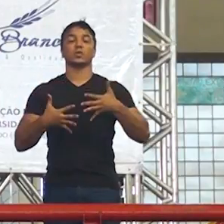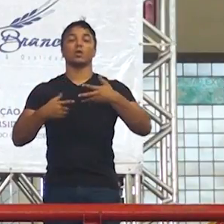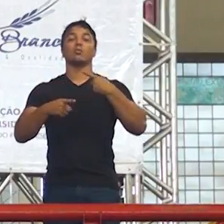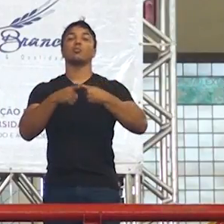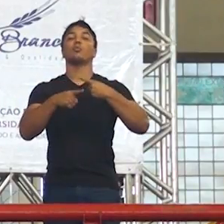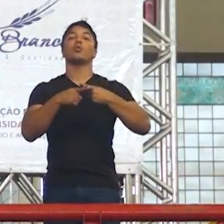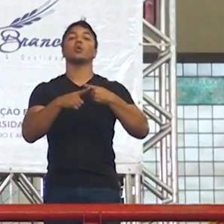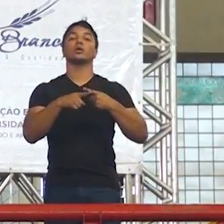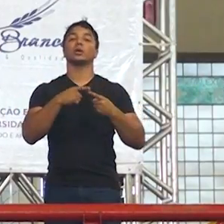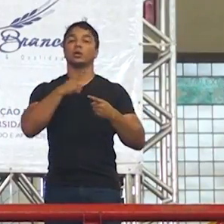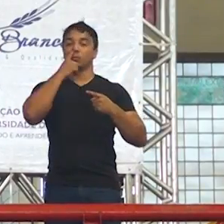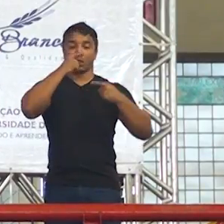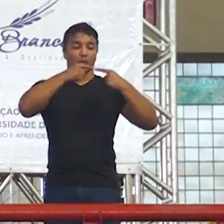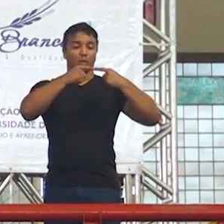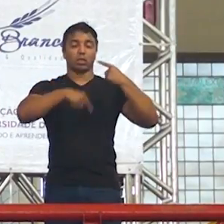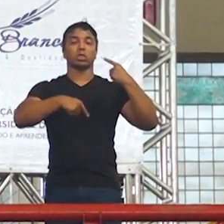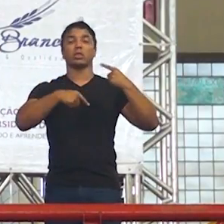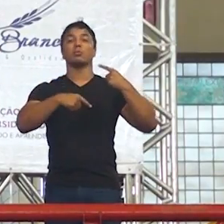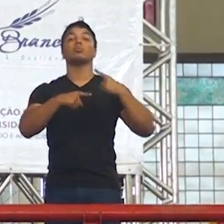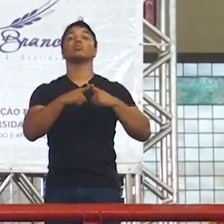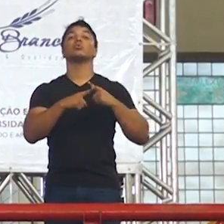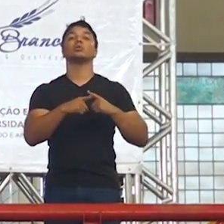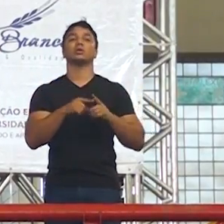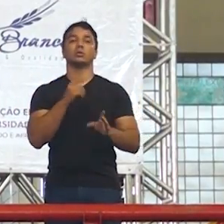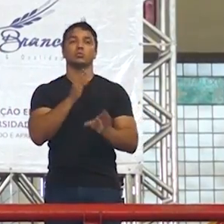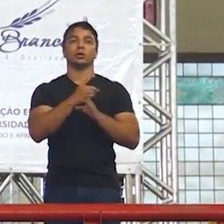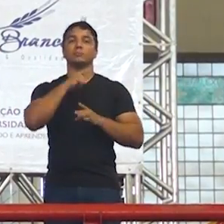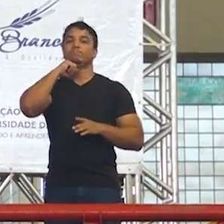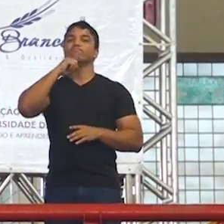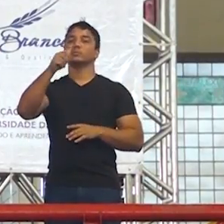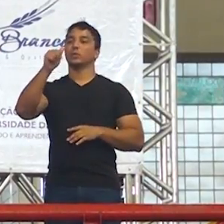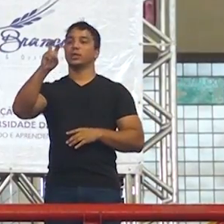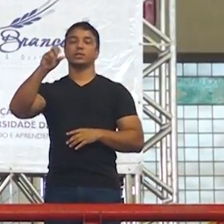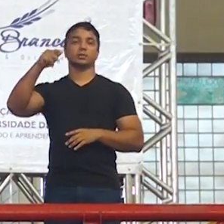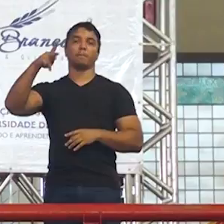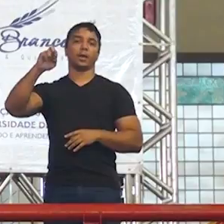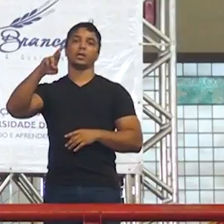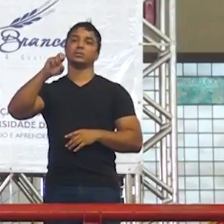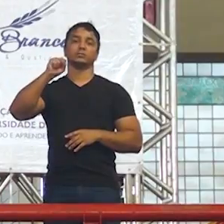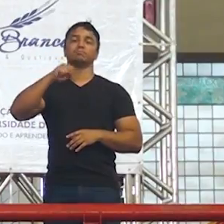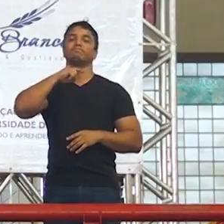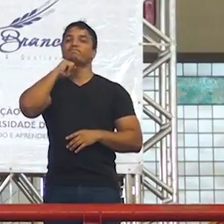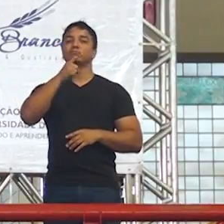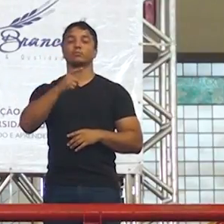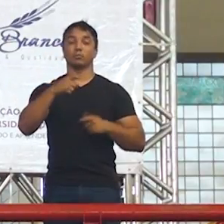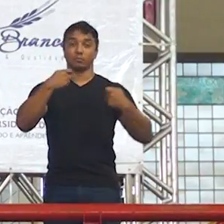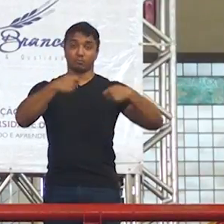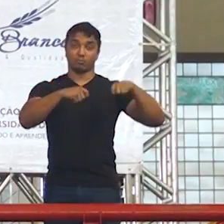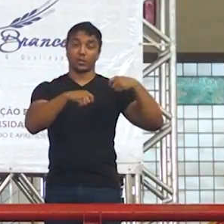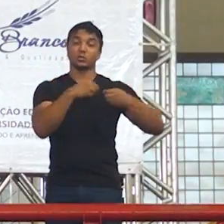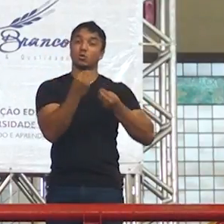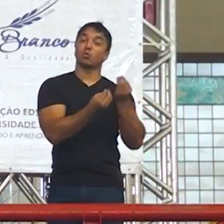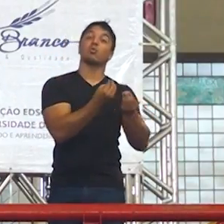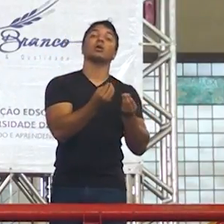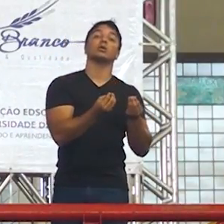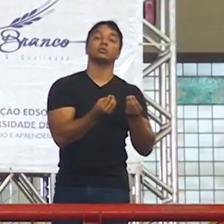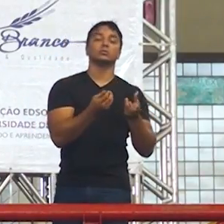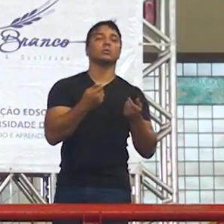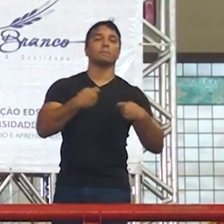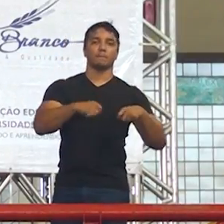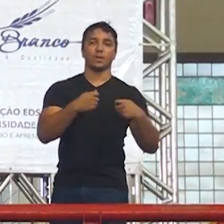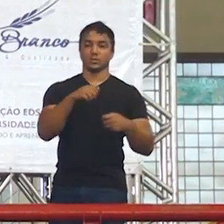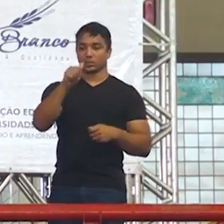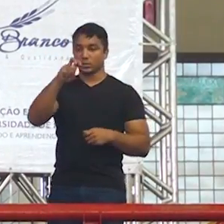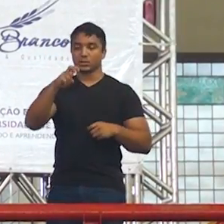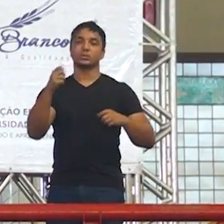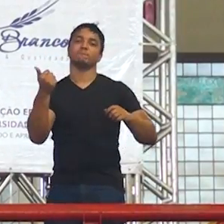o disjuntor desligava? Porque ele não suportava 15 amperes. Então, eu tenho que colocar um disjuntor de quanto? Mais